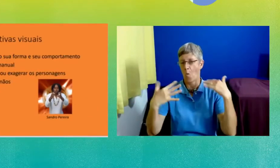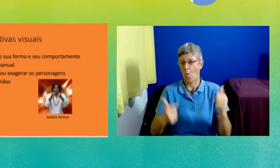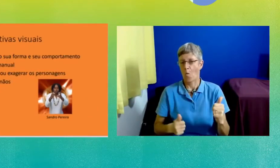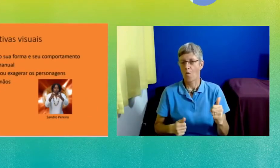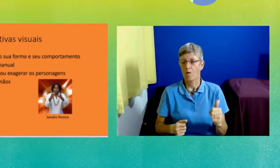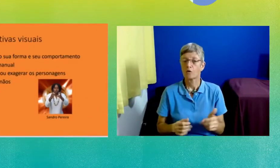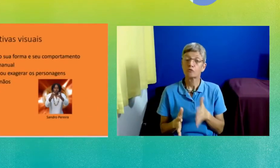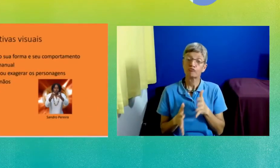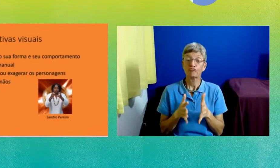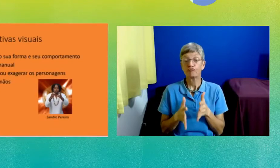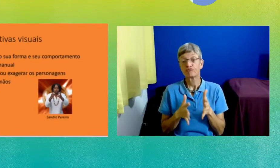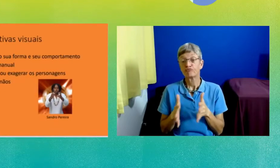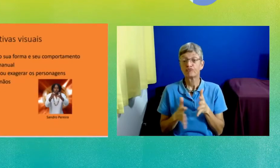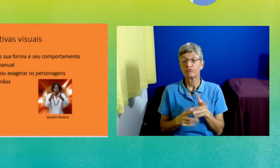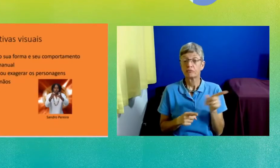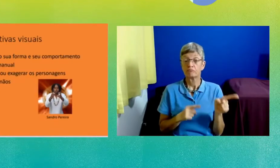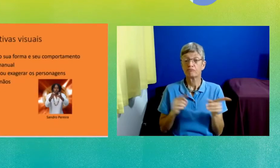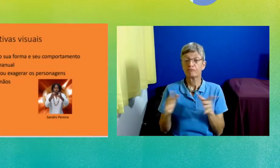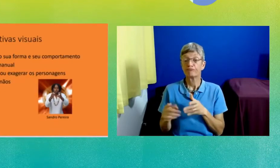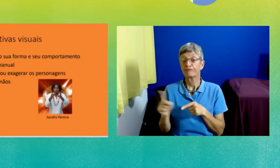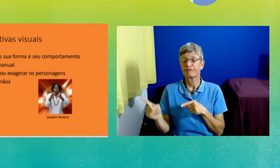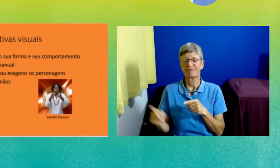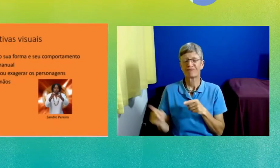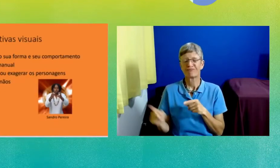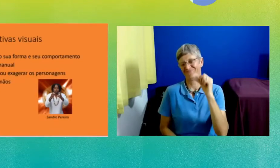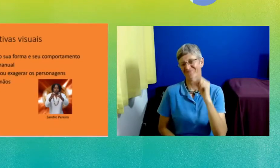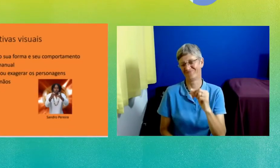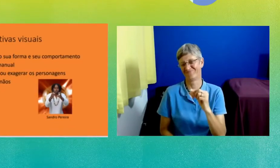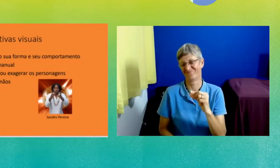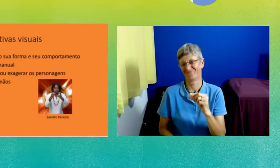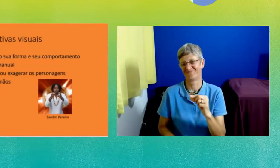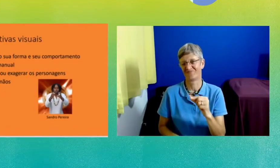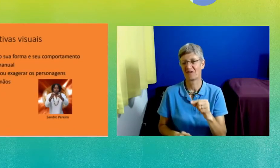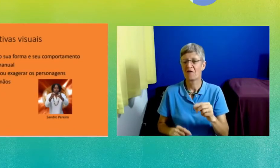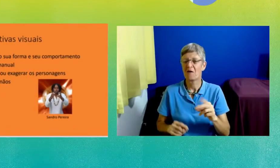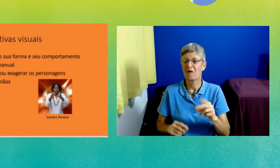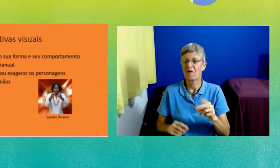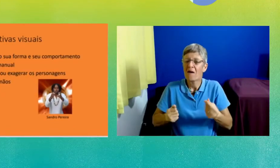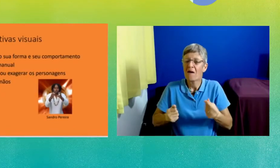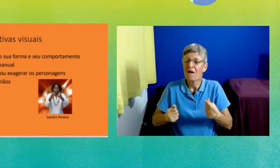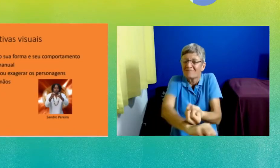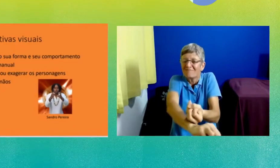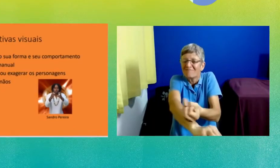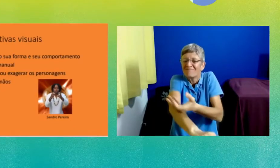movimento em Libras é muito importante.